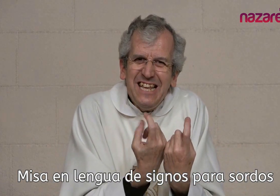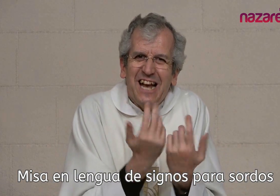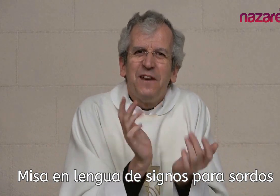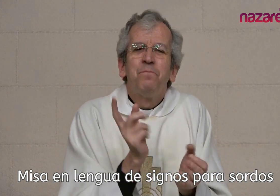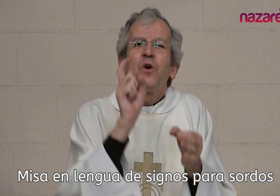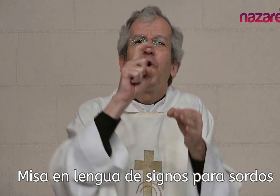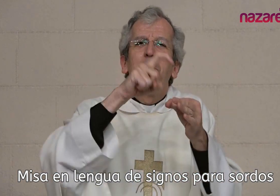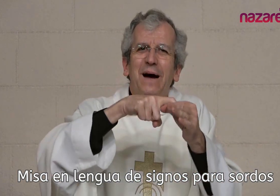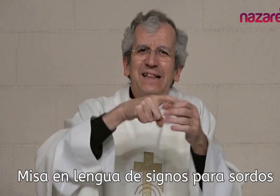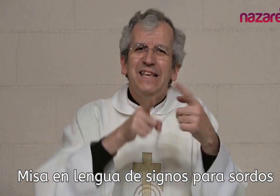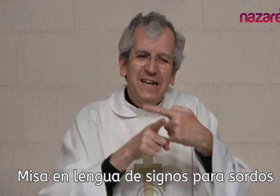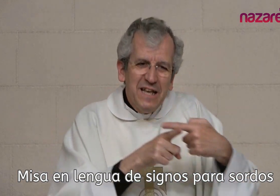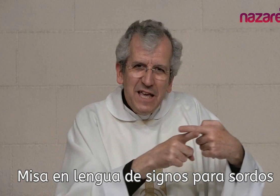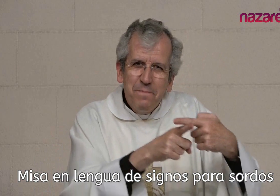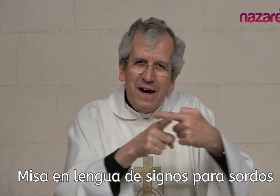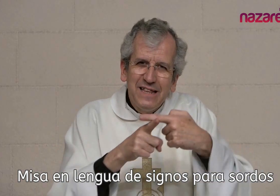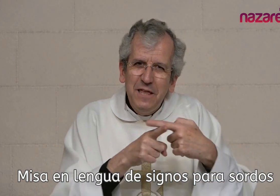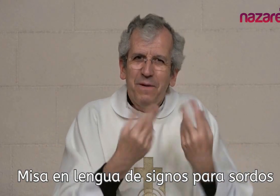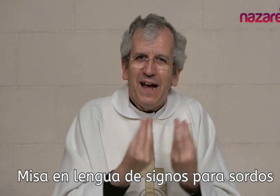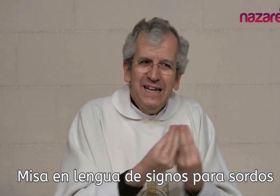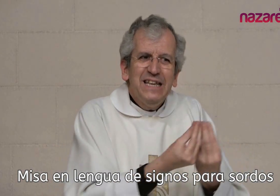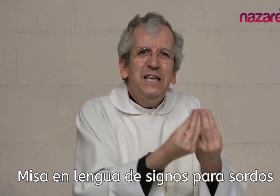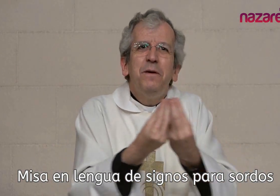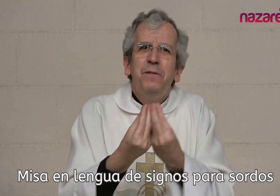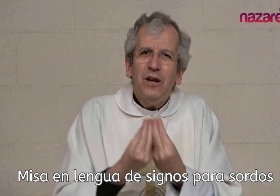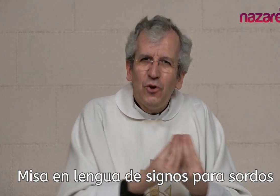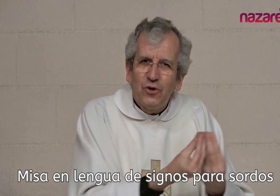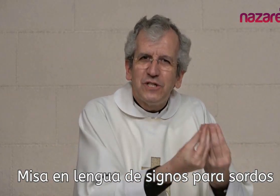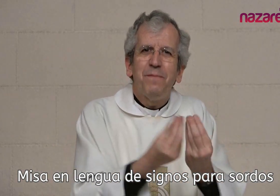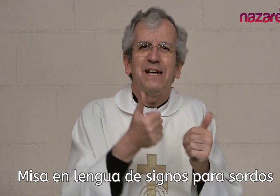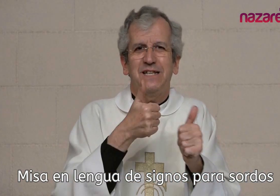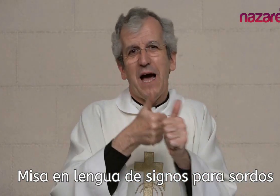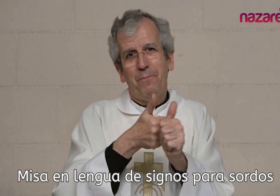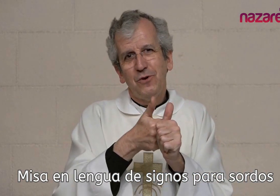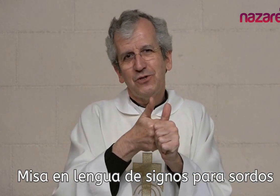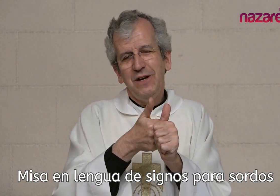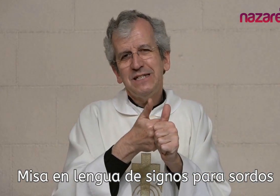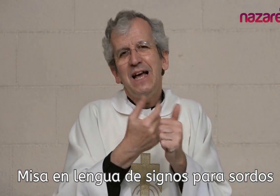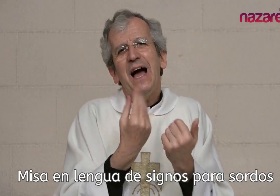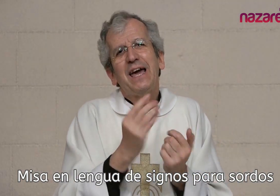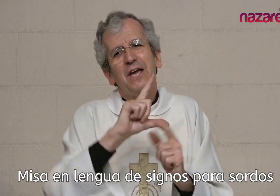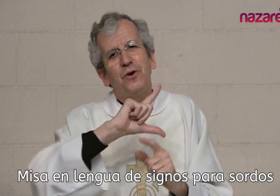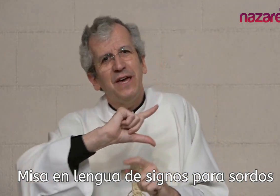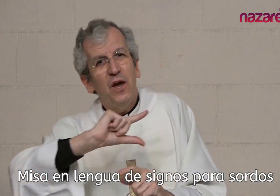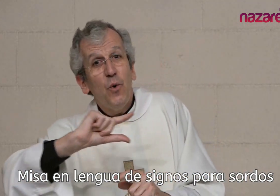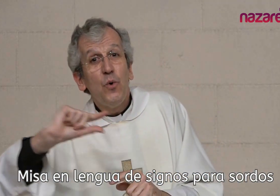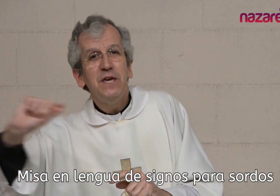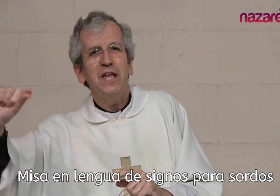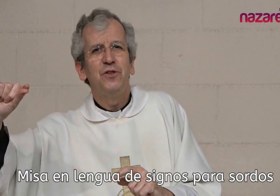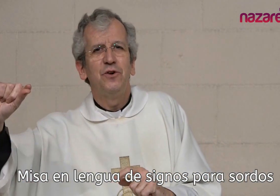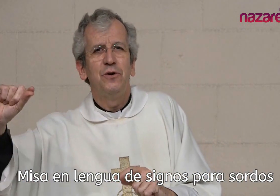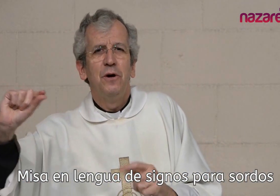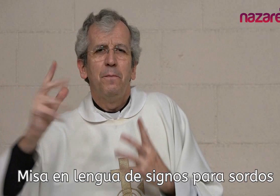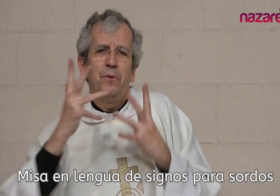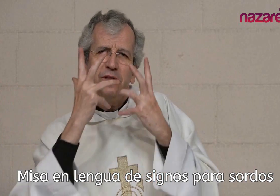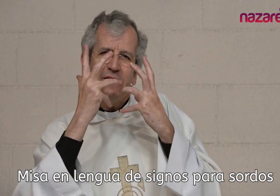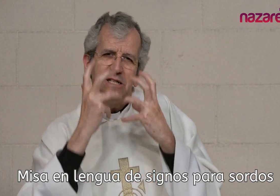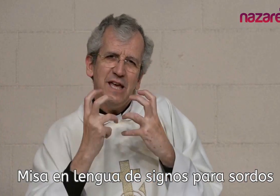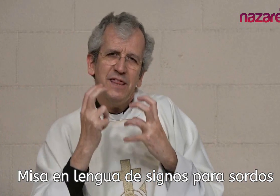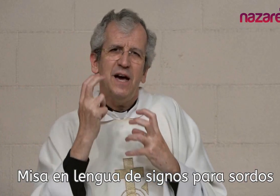Necesitan compartir y participar y vivir con los demás apóstoles aquello que, huyendo por